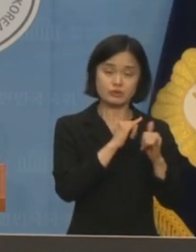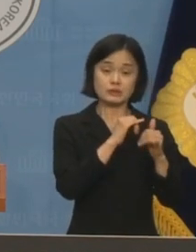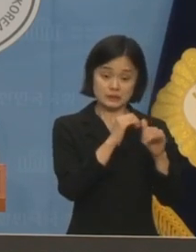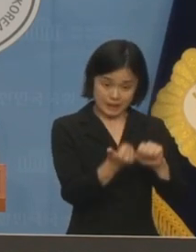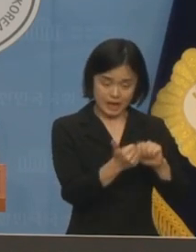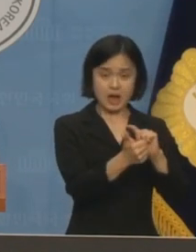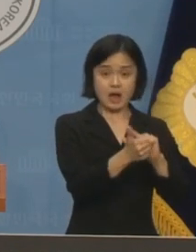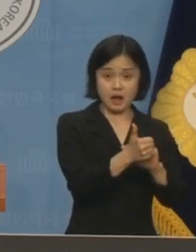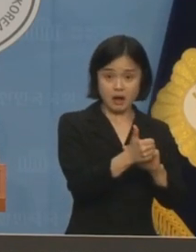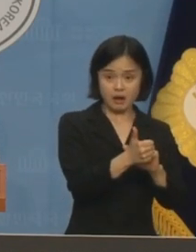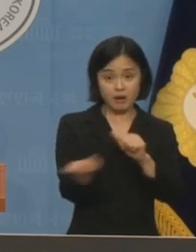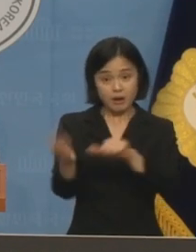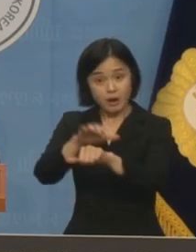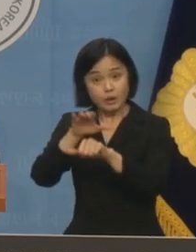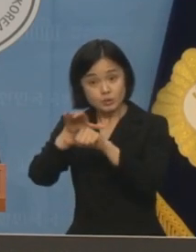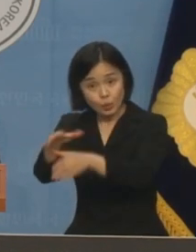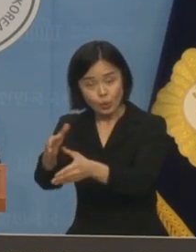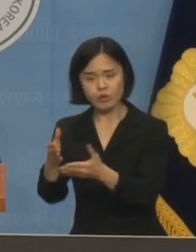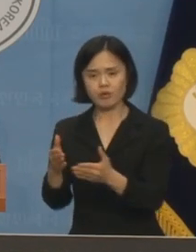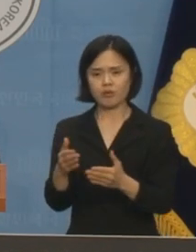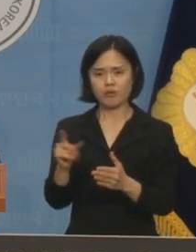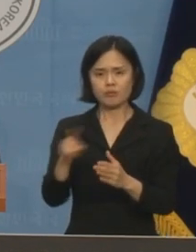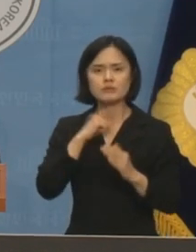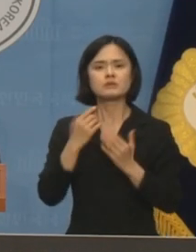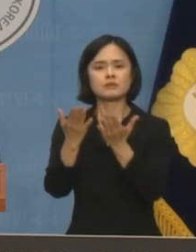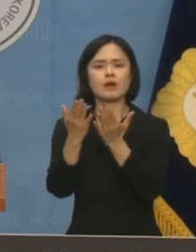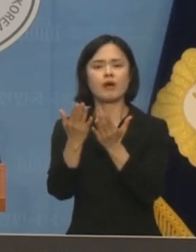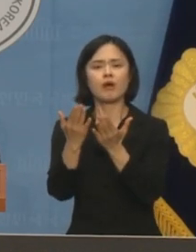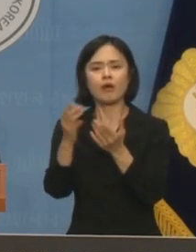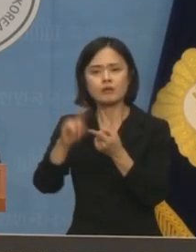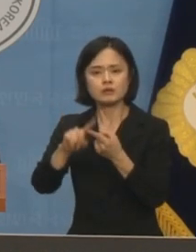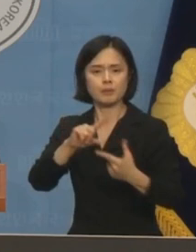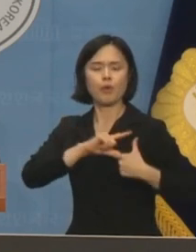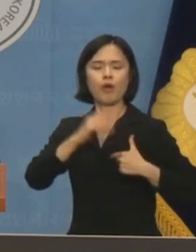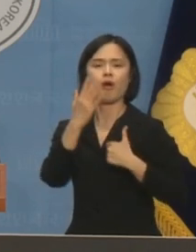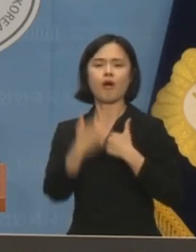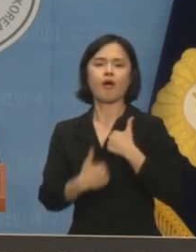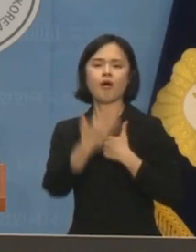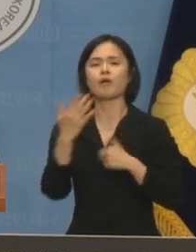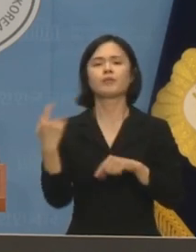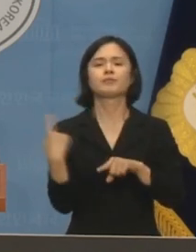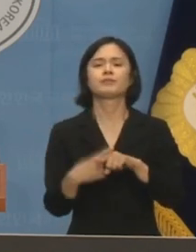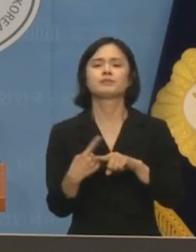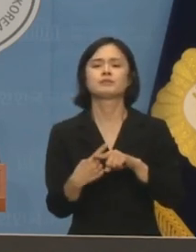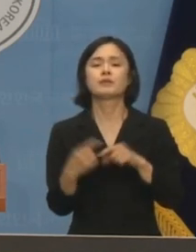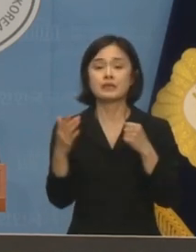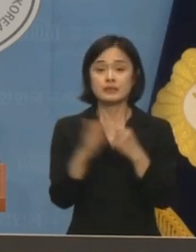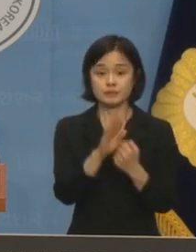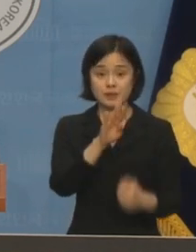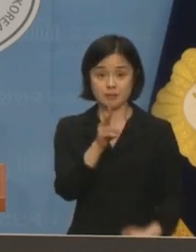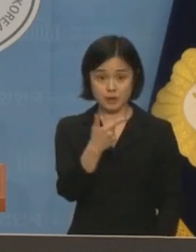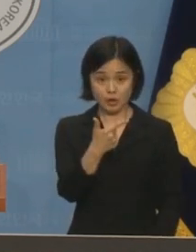생각합니다. 그래서 저는 고 변희수 씨가 국립현충원에 안장되어서는